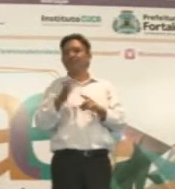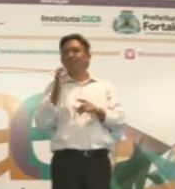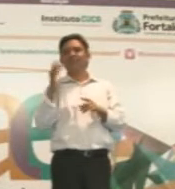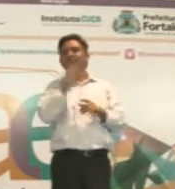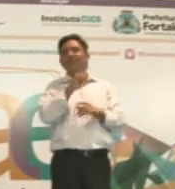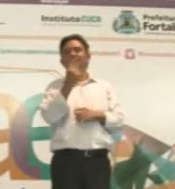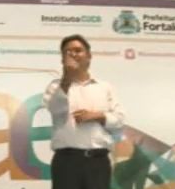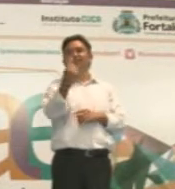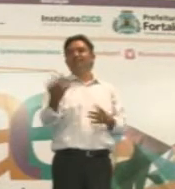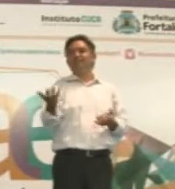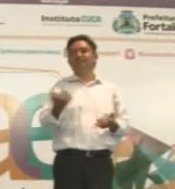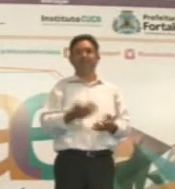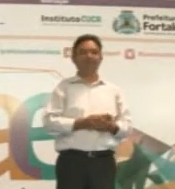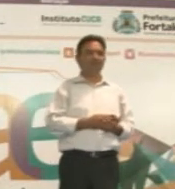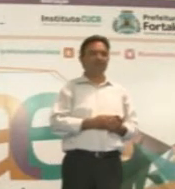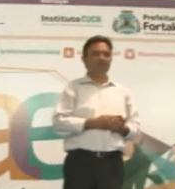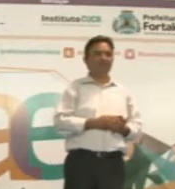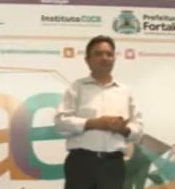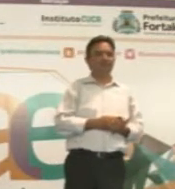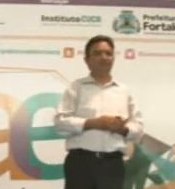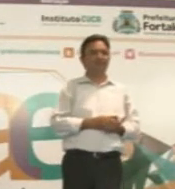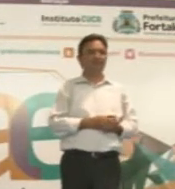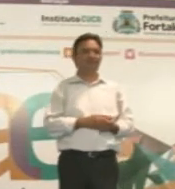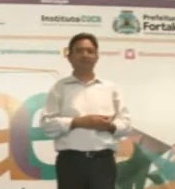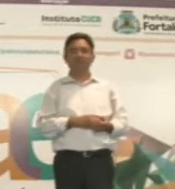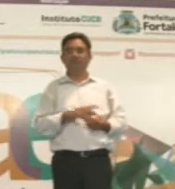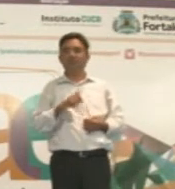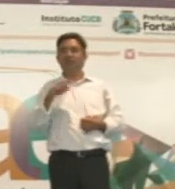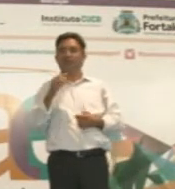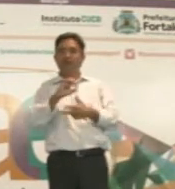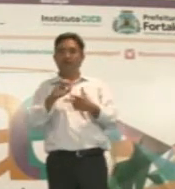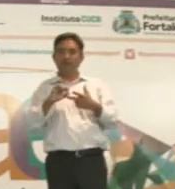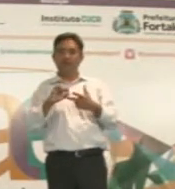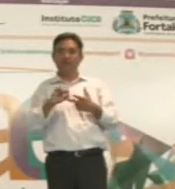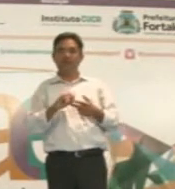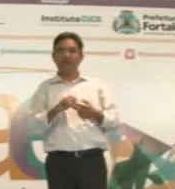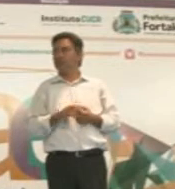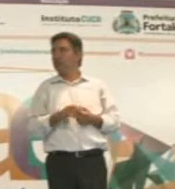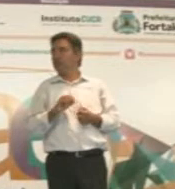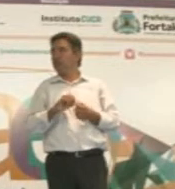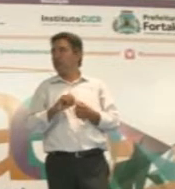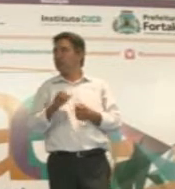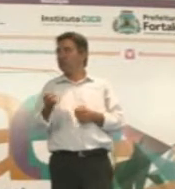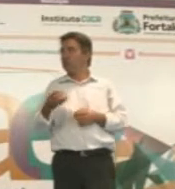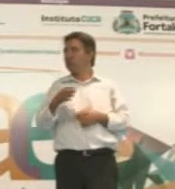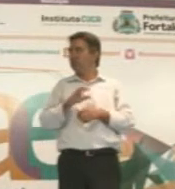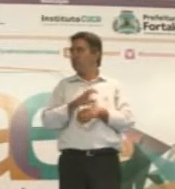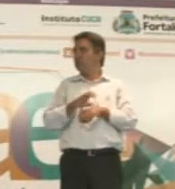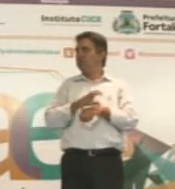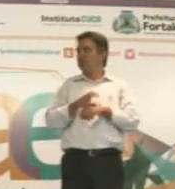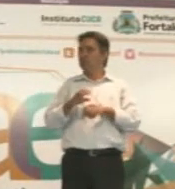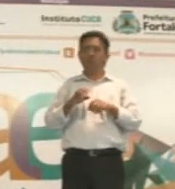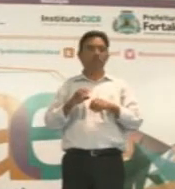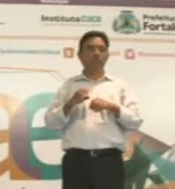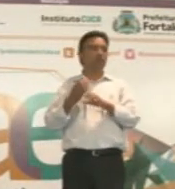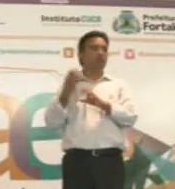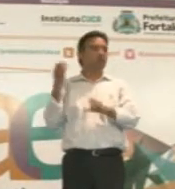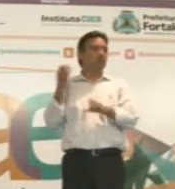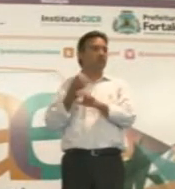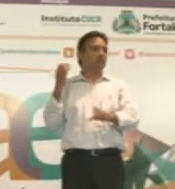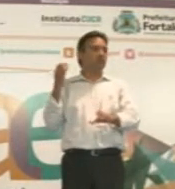você. E aí no final eu vou fazer o Enem, tá? E eu vou começar um novo curso de engenharia. Então assim,